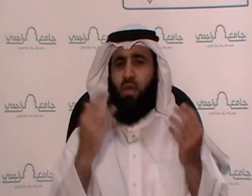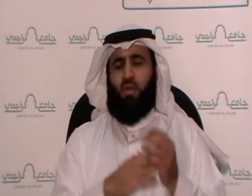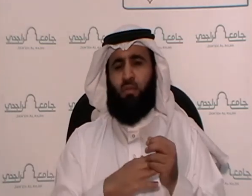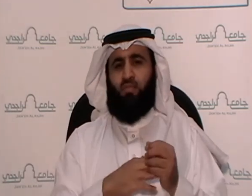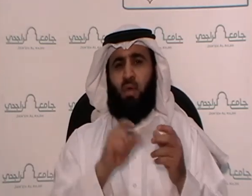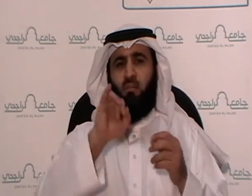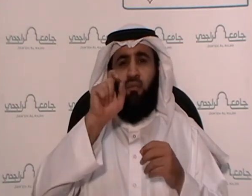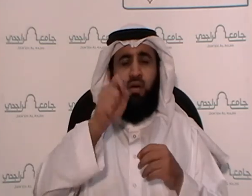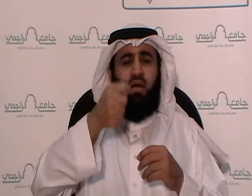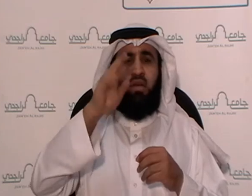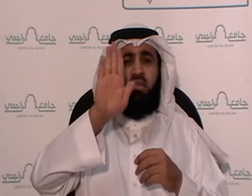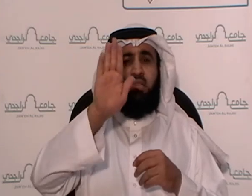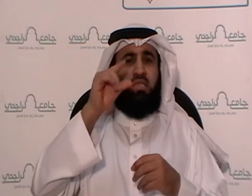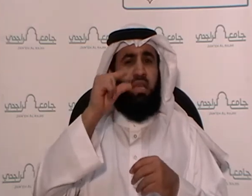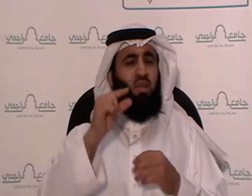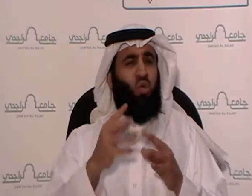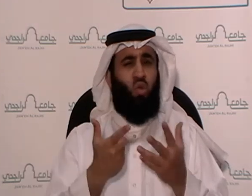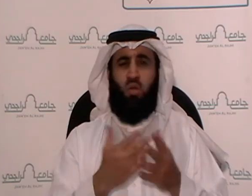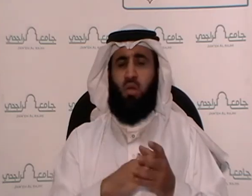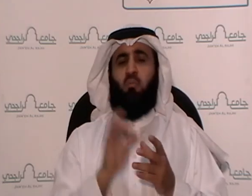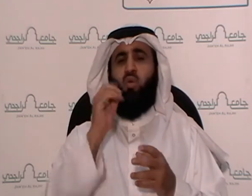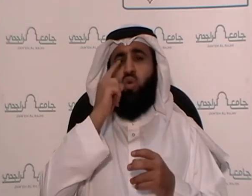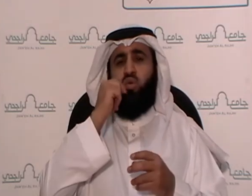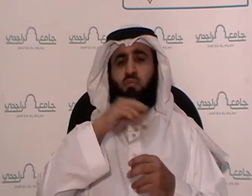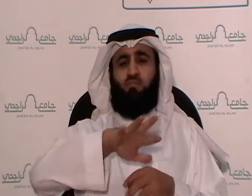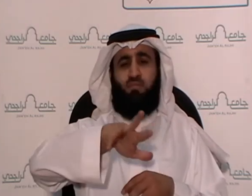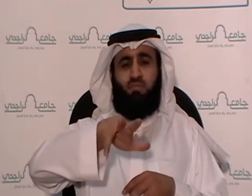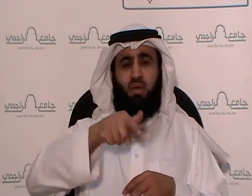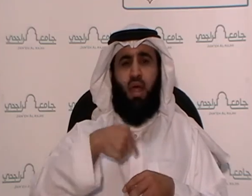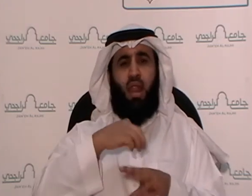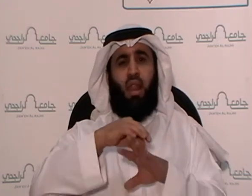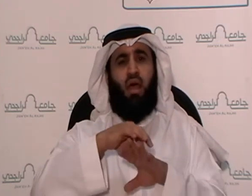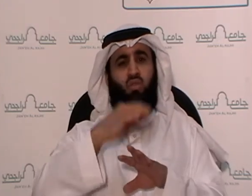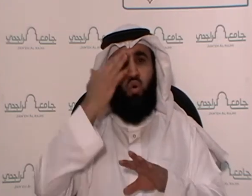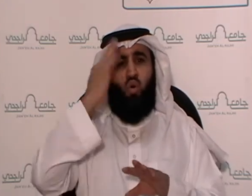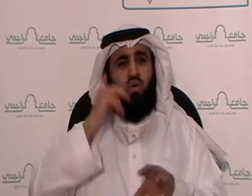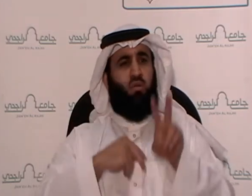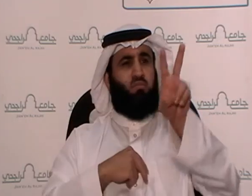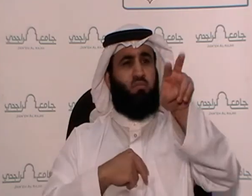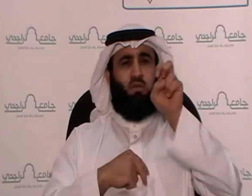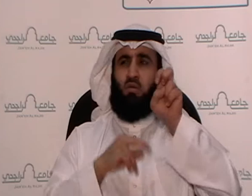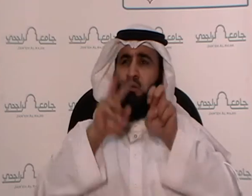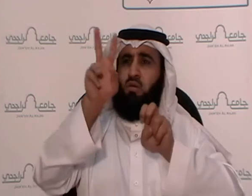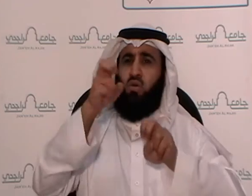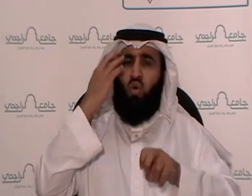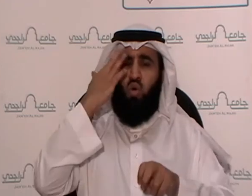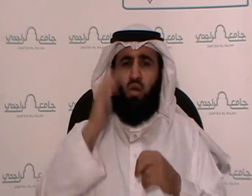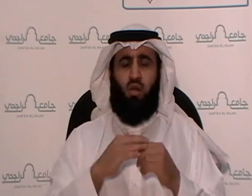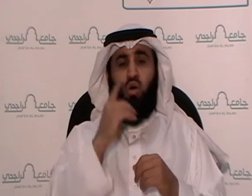مفاسدها أن السارق يستولي على أموال الناس بغير حق، فقد تعب الإنسان في